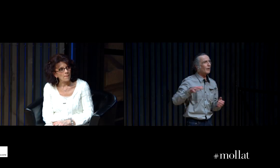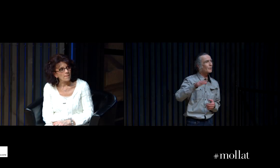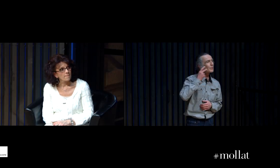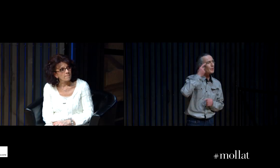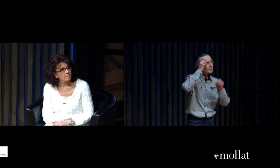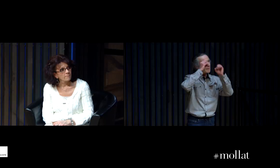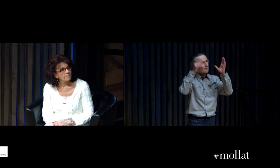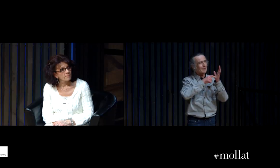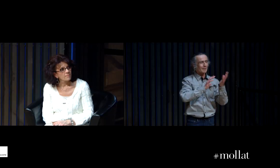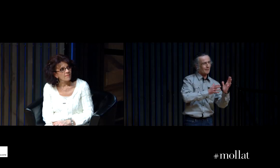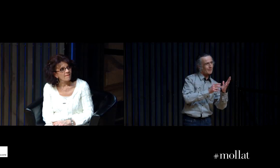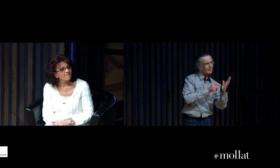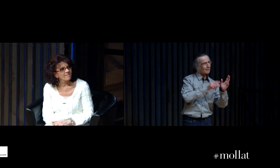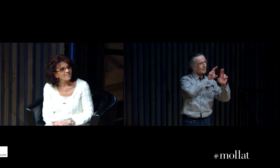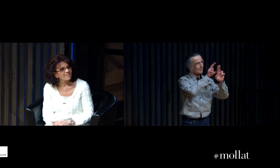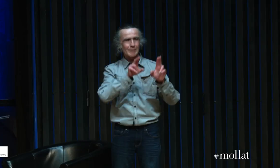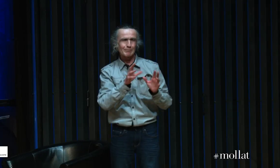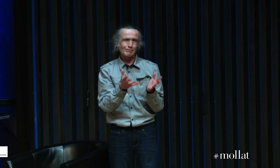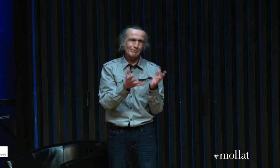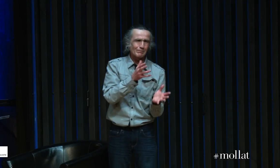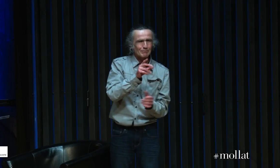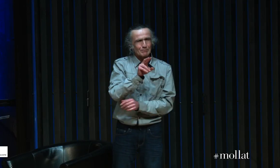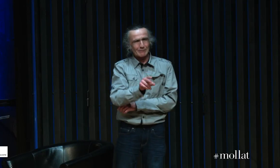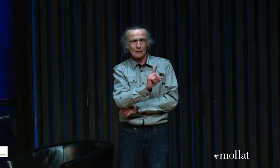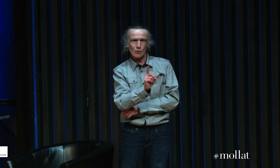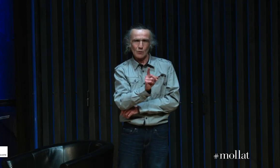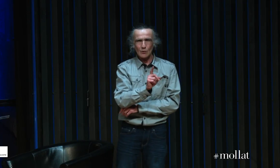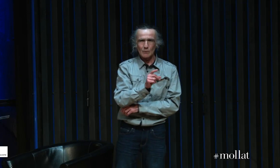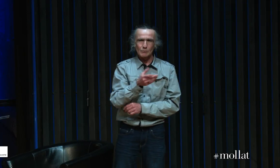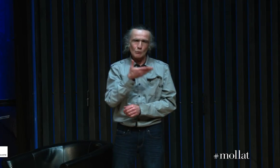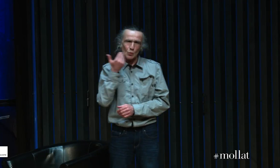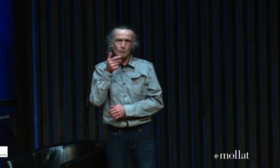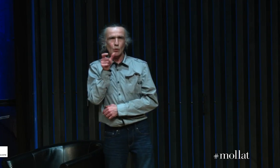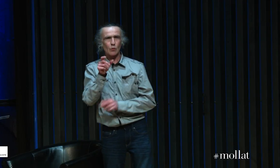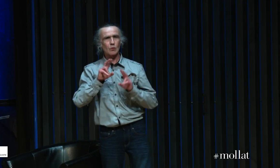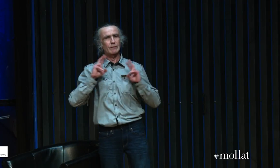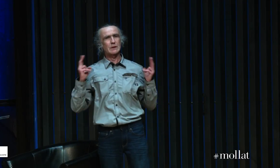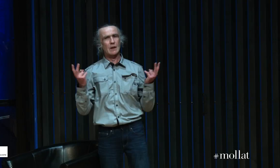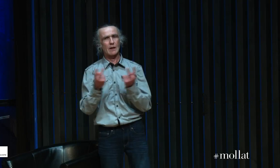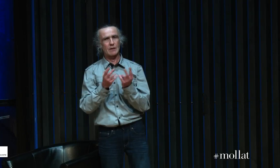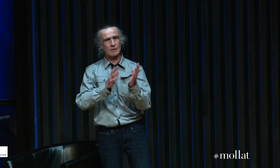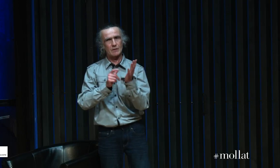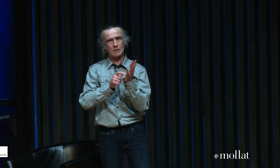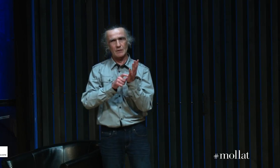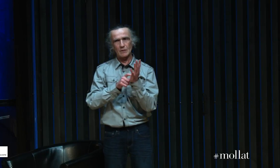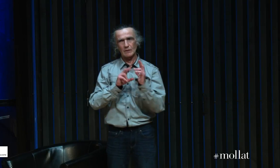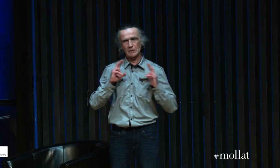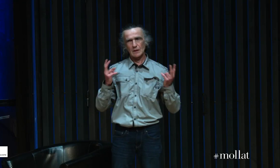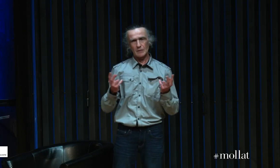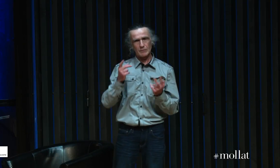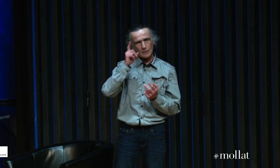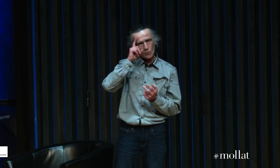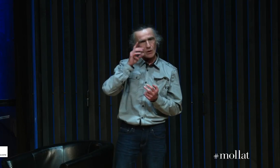Alors, pour revenir sur votre seconde question, est-ce qu'il y a une langue des signes internationale ? Alors, pour vous répondre, oui et non. On parle